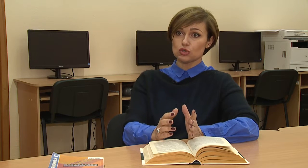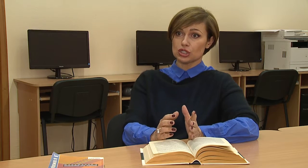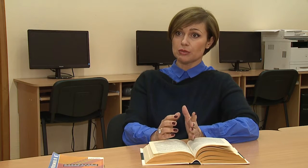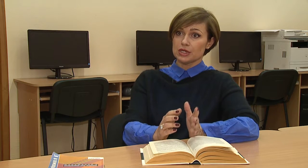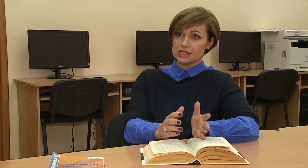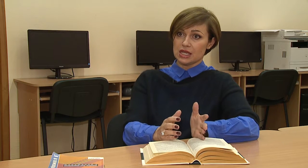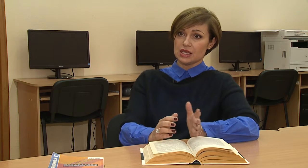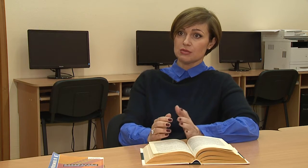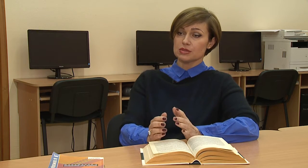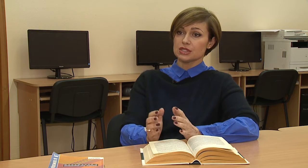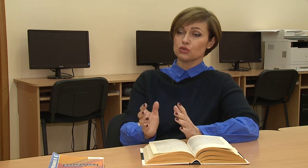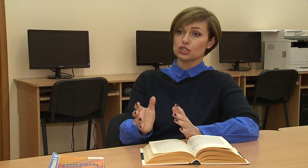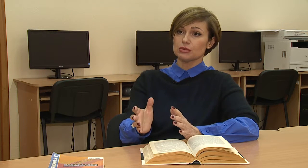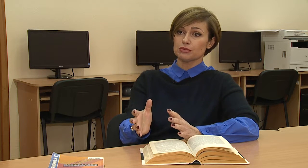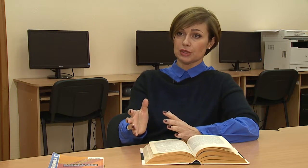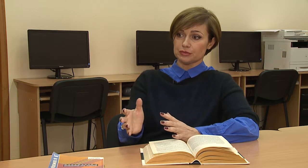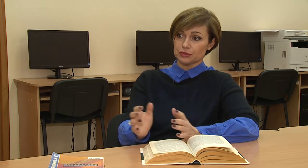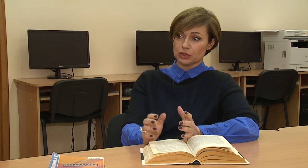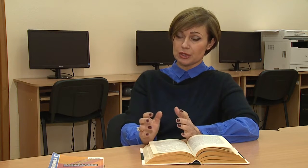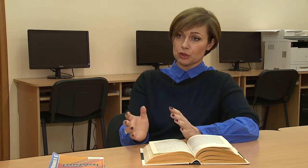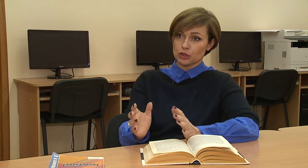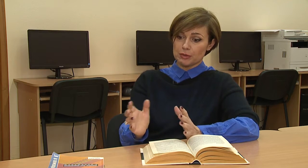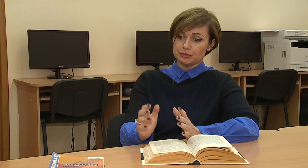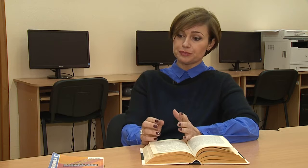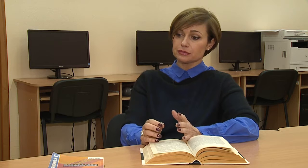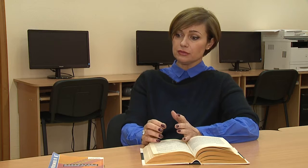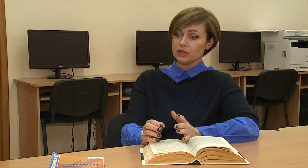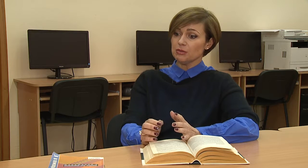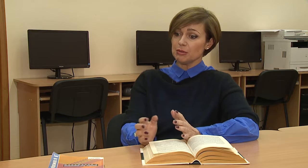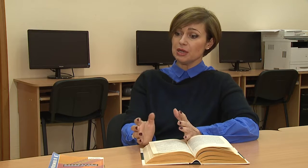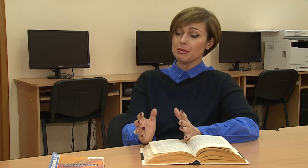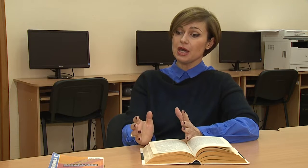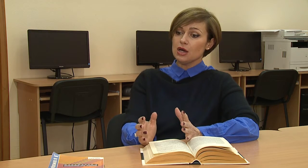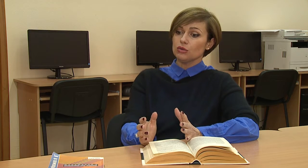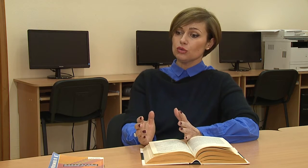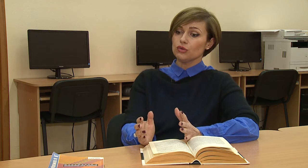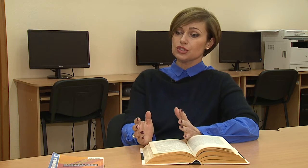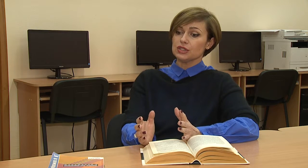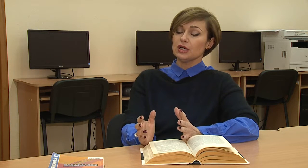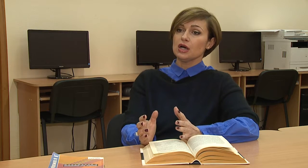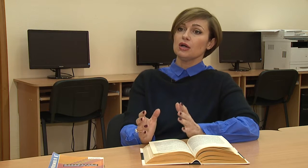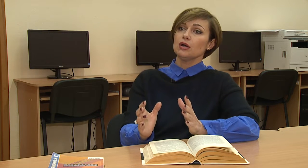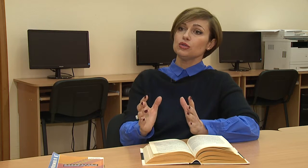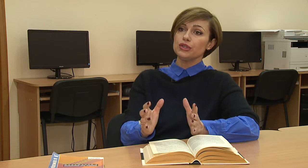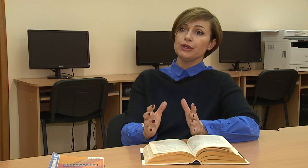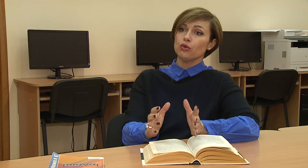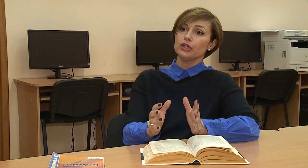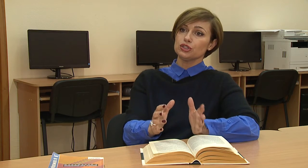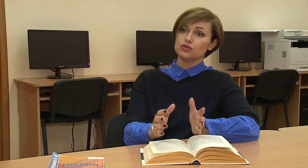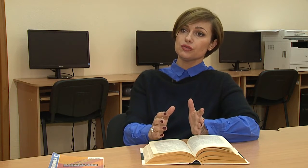нарушенным зрением, с нарушенным там какими-то другими проблемами, у глухого человека другие органы чувств